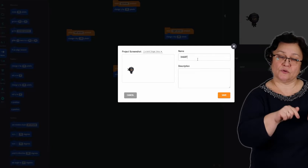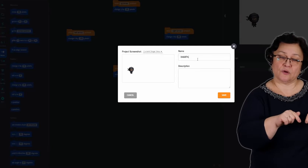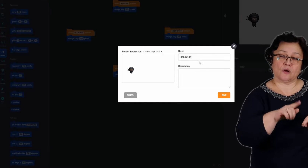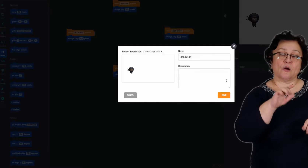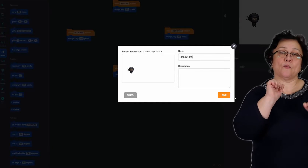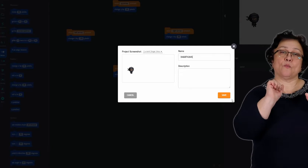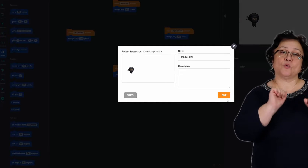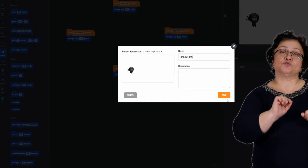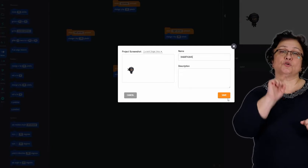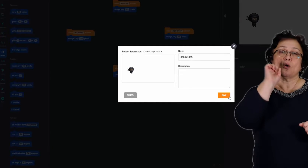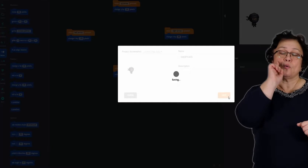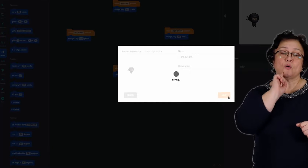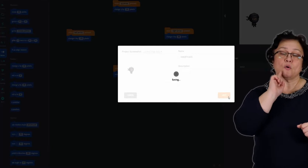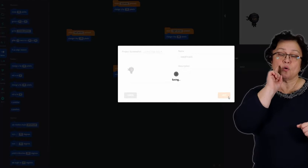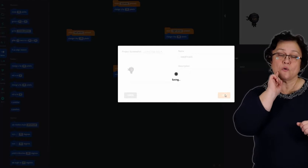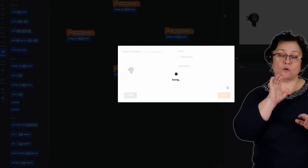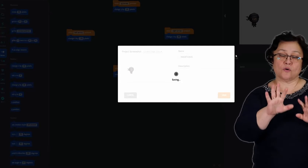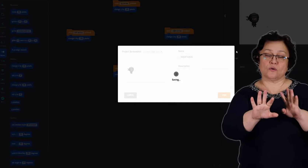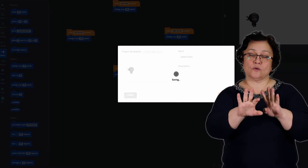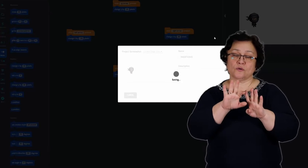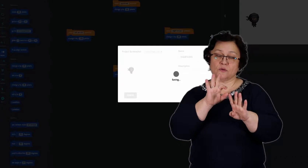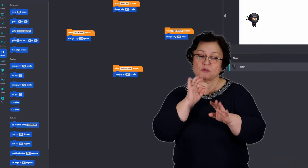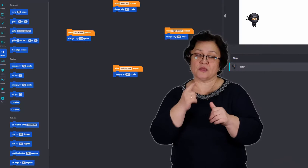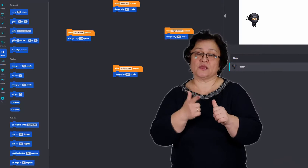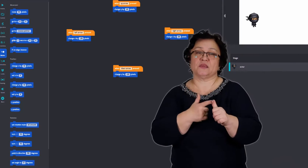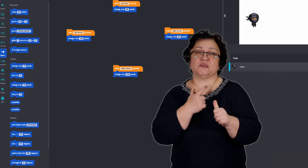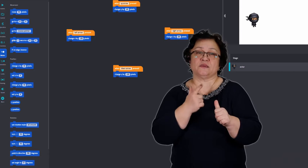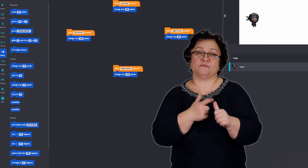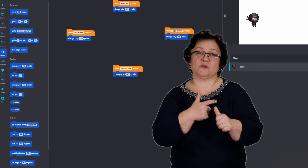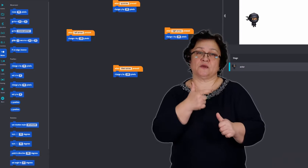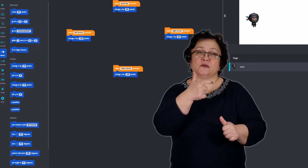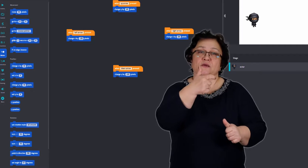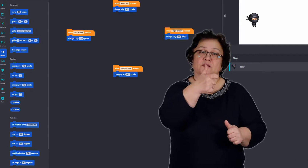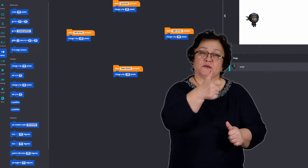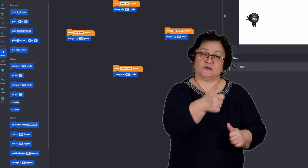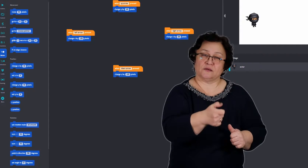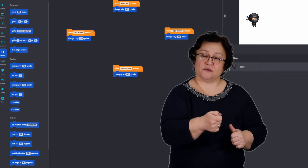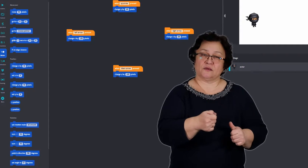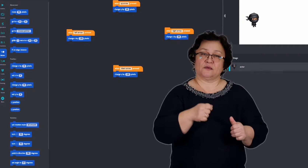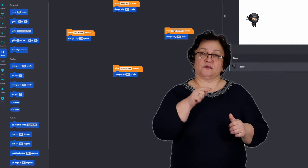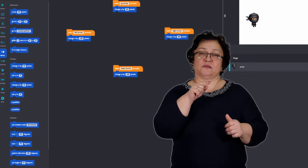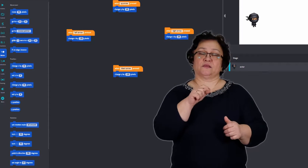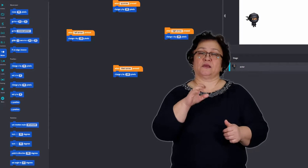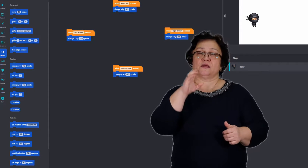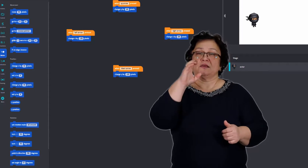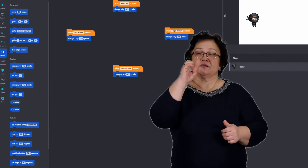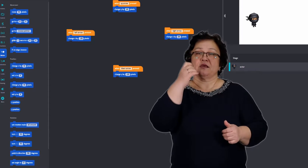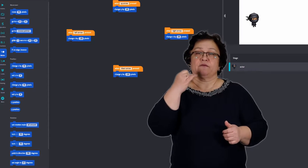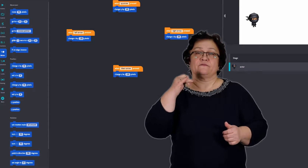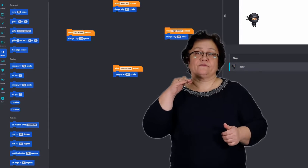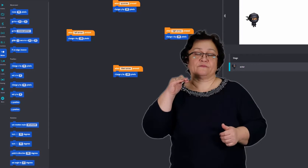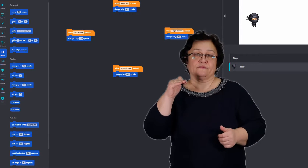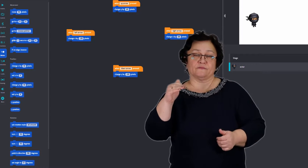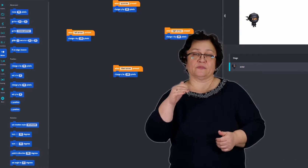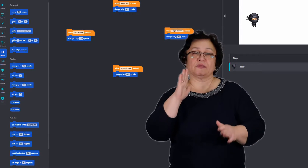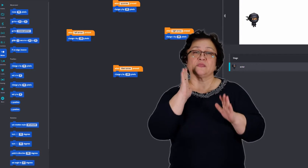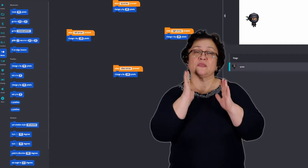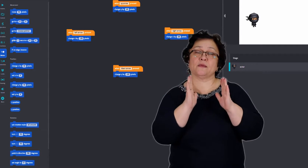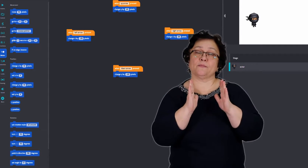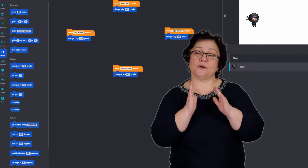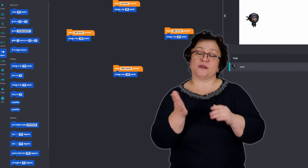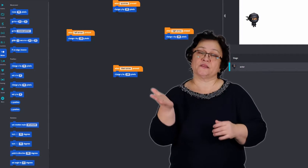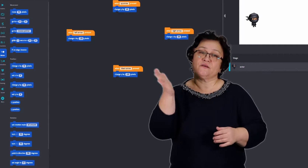просто вибрати рандомне ім'я і натиснути Save. Отак от. Тепер давай візьмемося